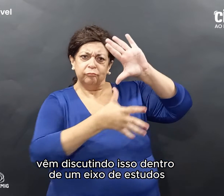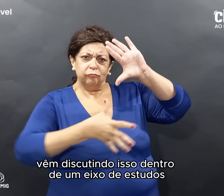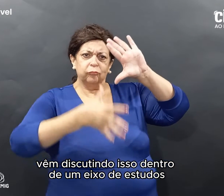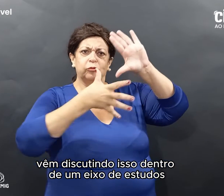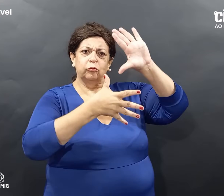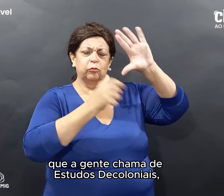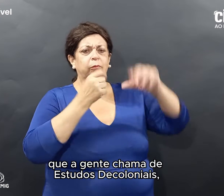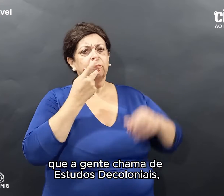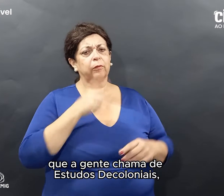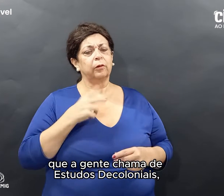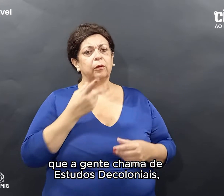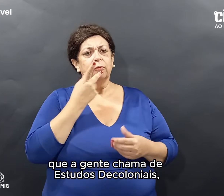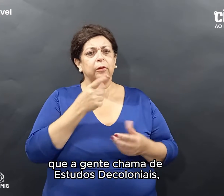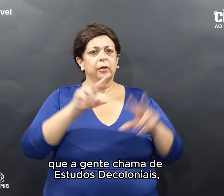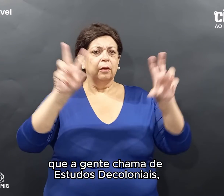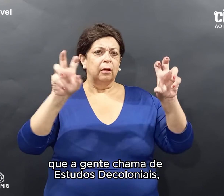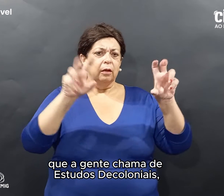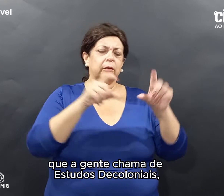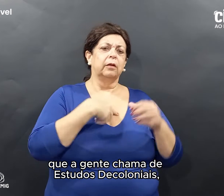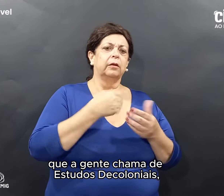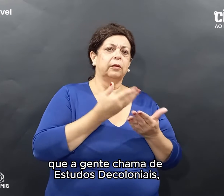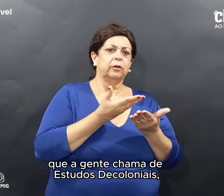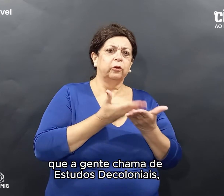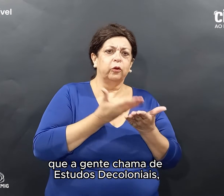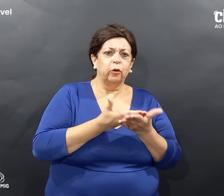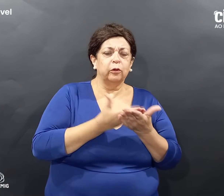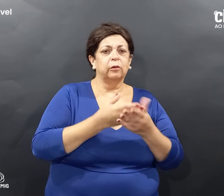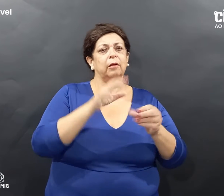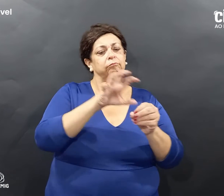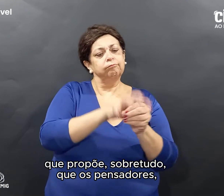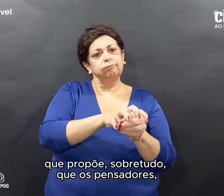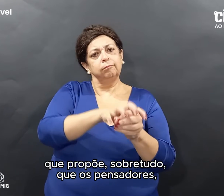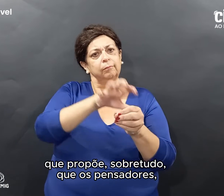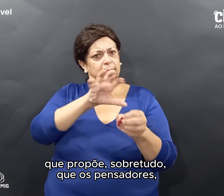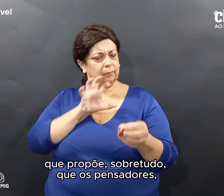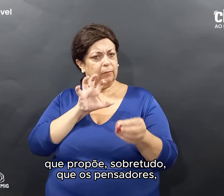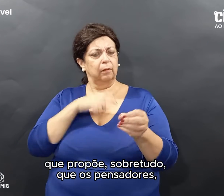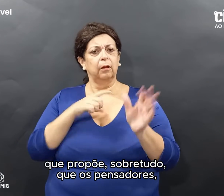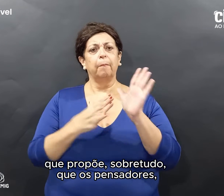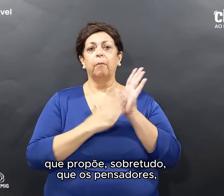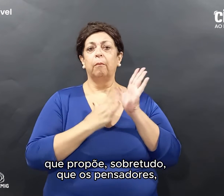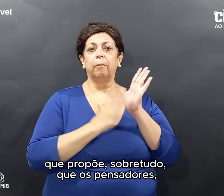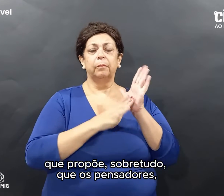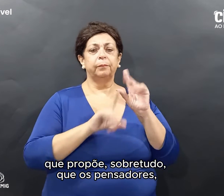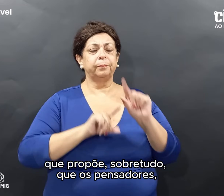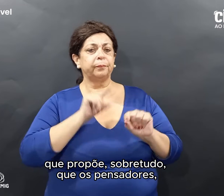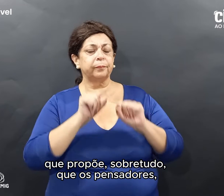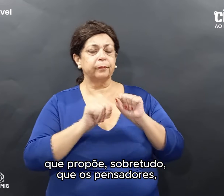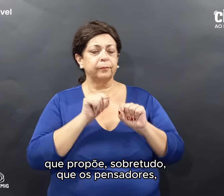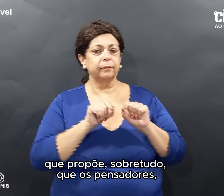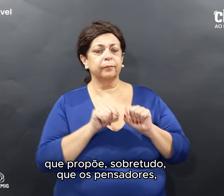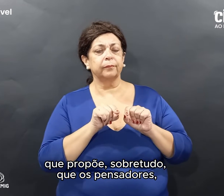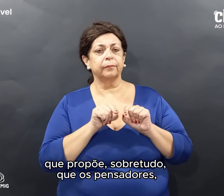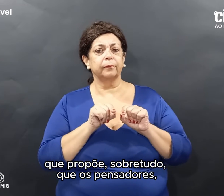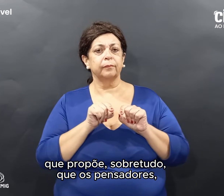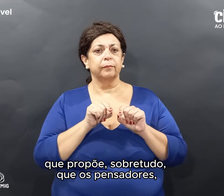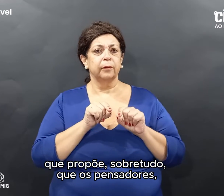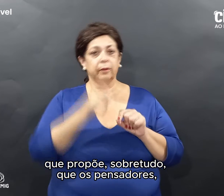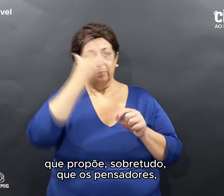eixo de estudos que a gente chama de estudos decoloniais, que propõem, sobretudo, que